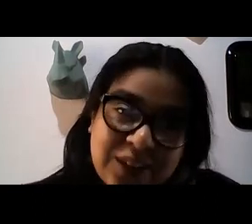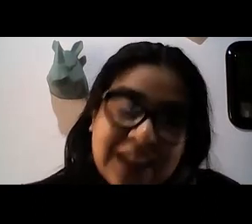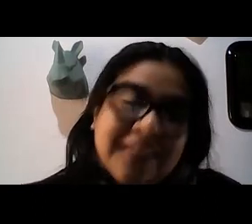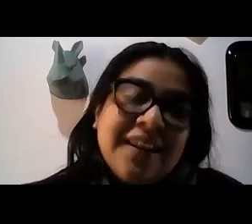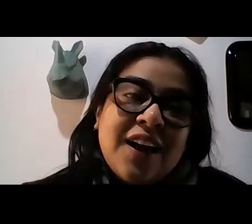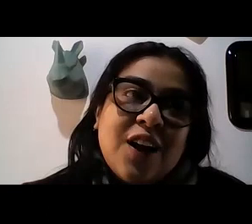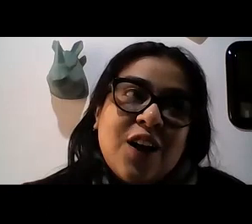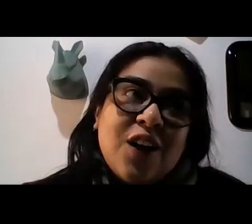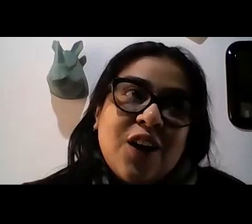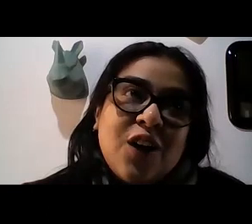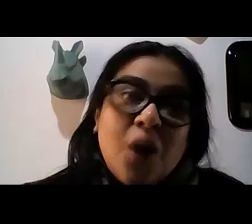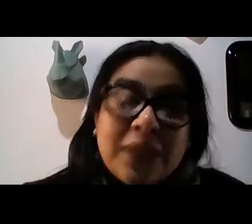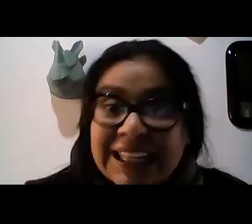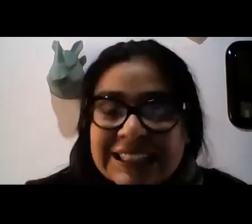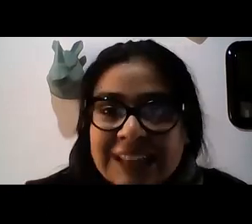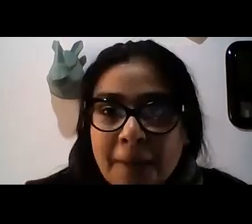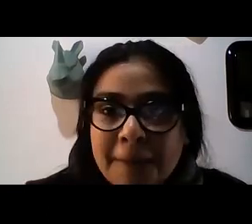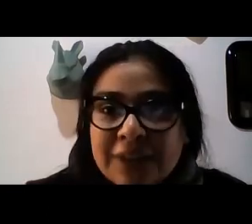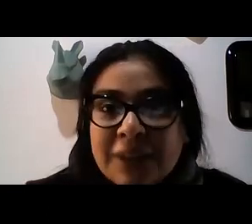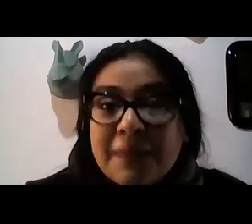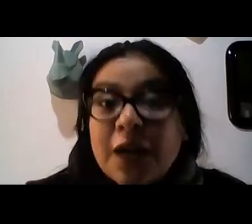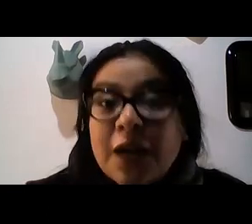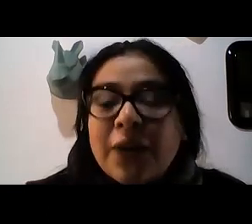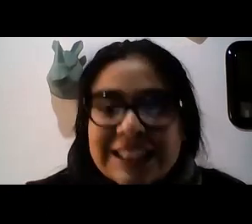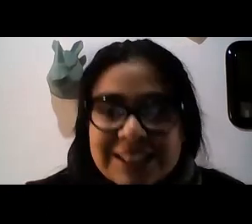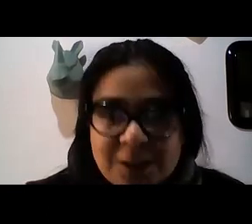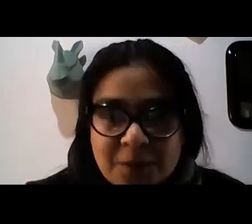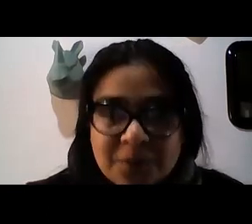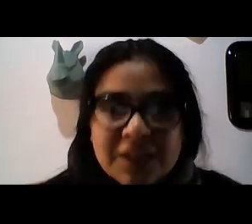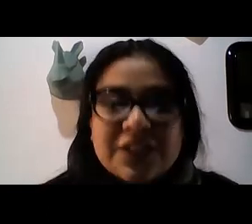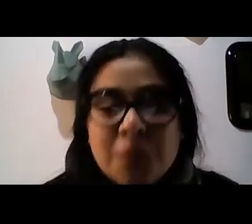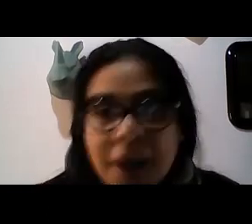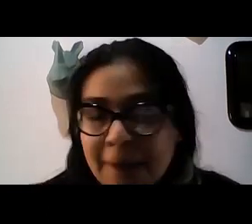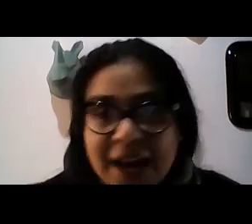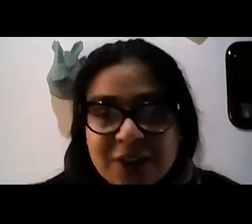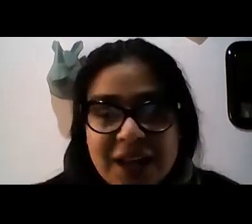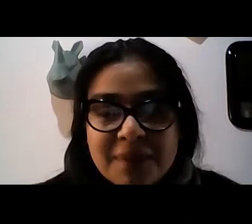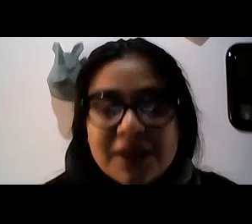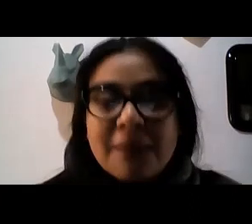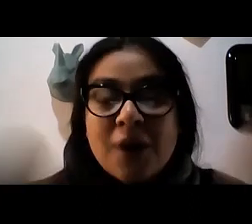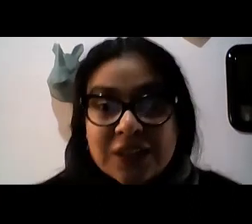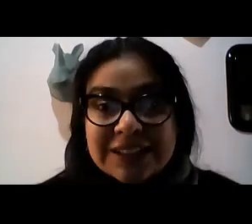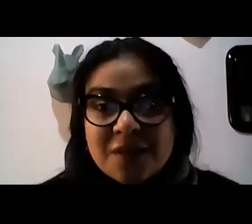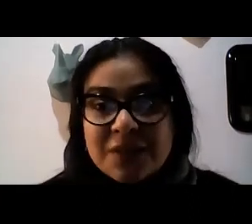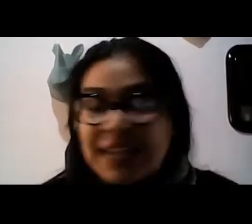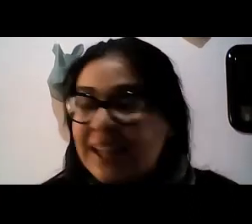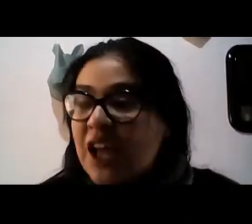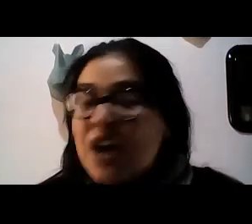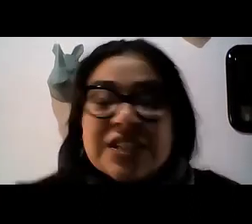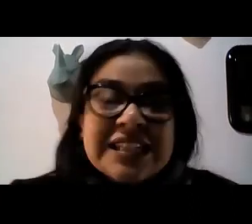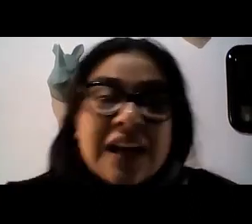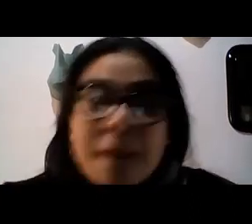cuestiona, lo vitaliza, pero también lo pone en tensión. Entonces, para dar un ejemplo rápido con esta